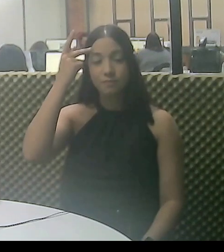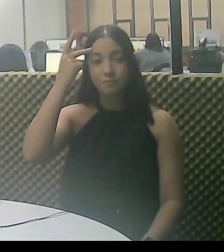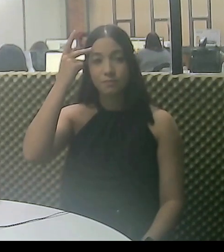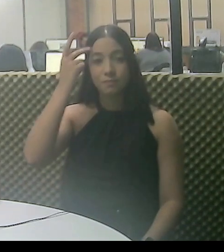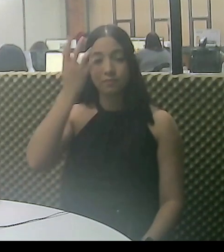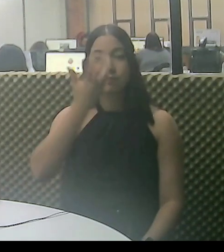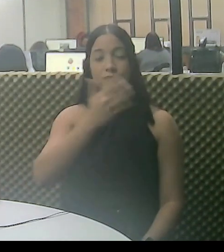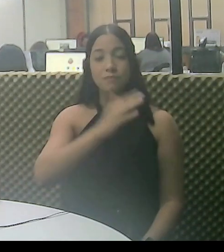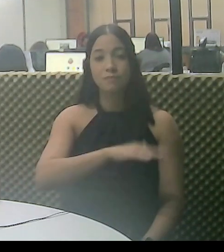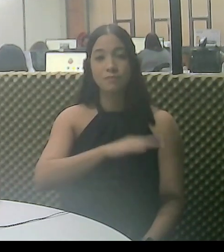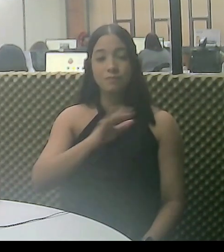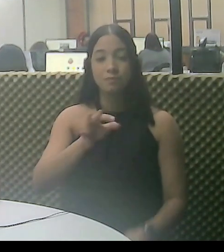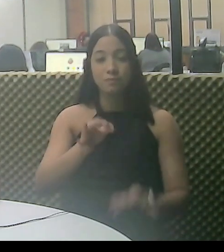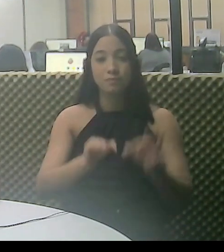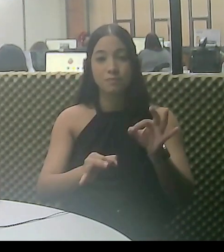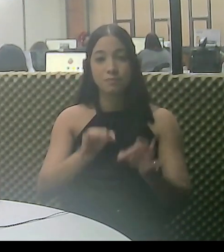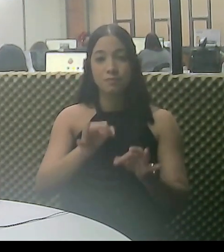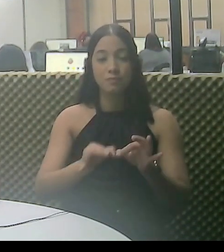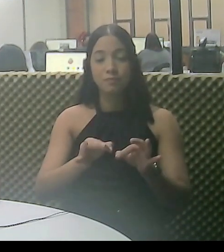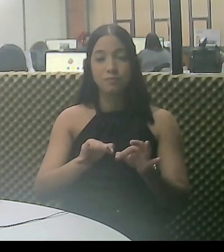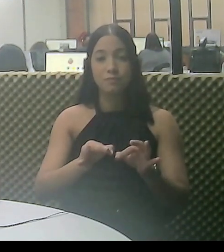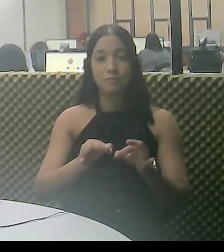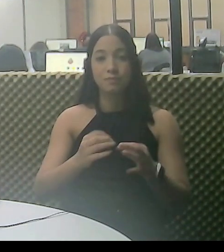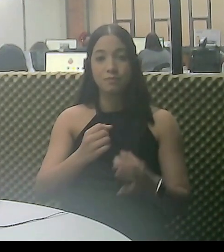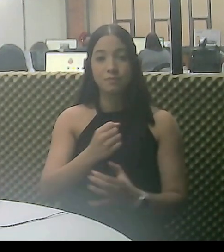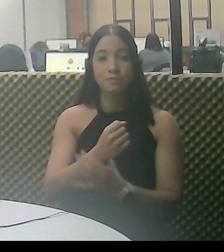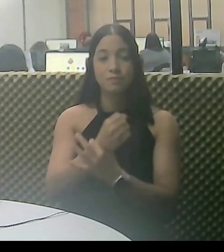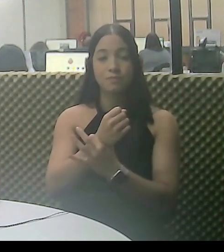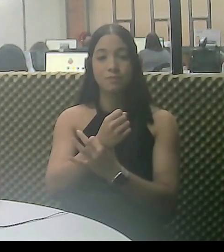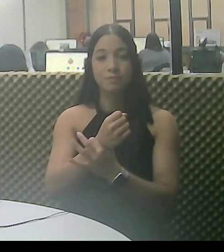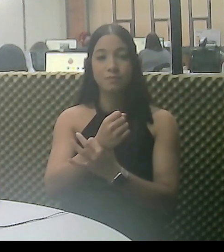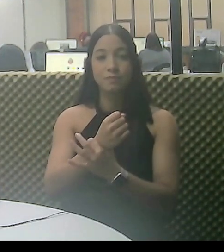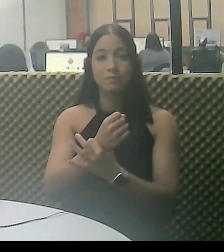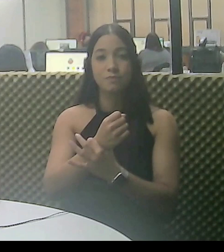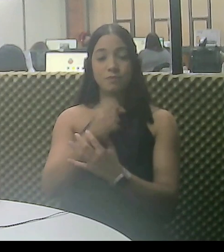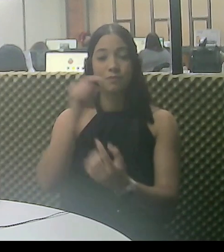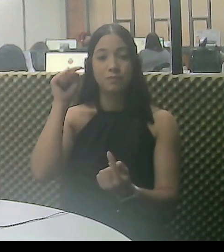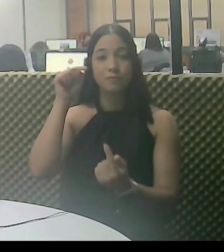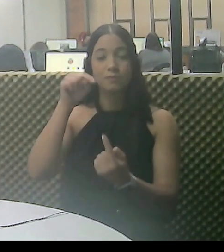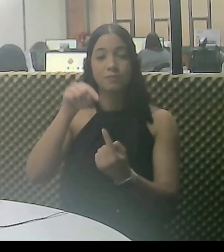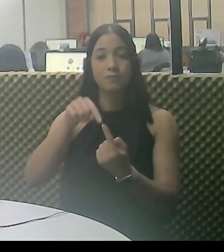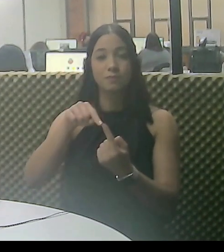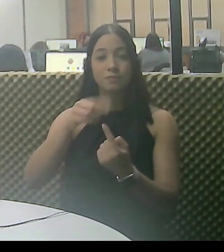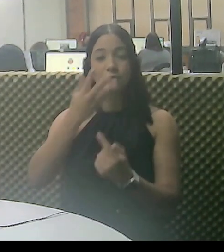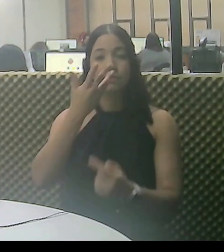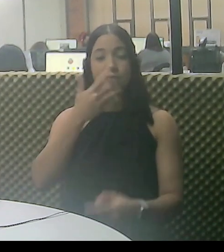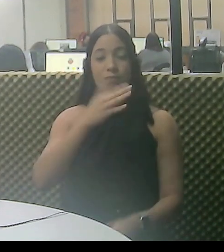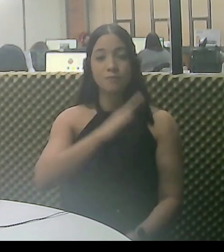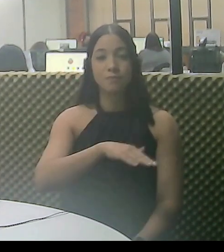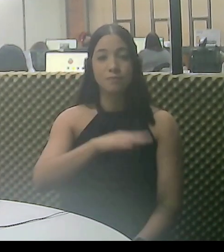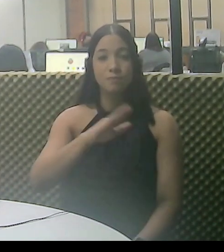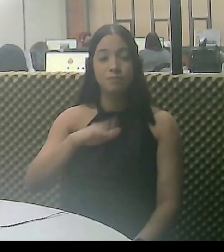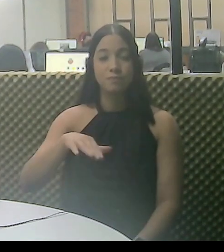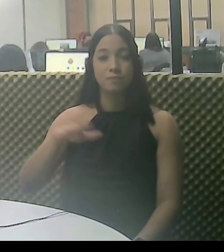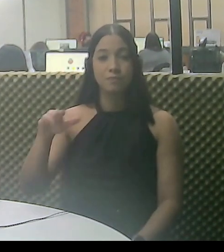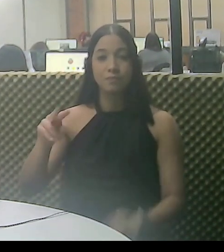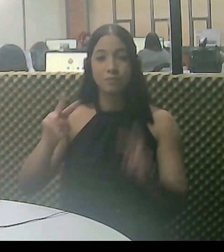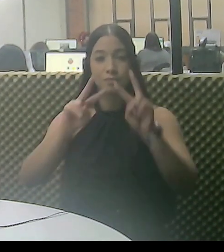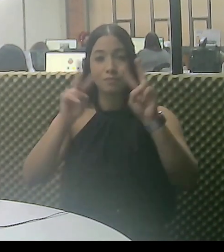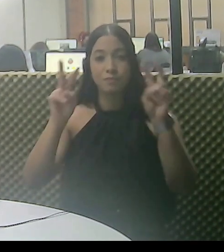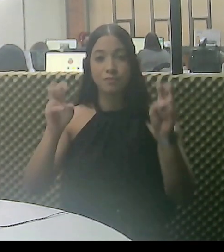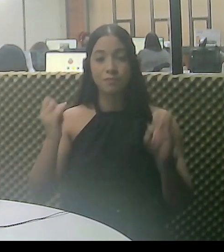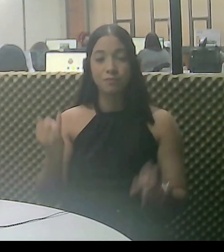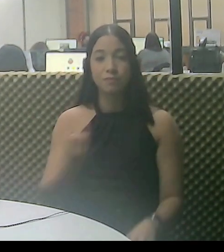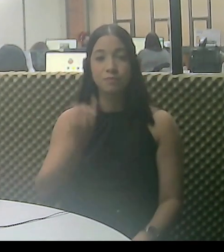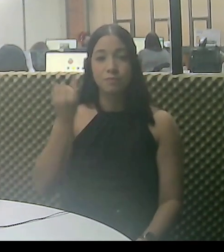da Infância e da Juventude e outros órgãos de segurança, o programa tem o objetivo de levar a crianças e adolescentes temas